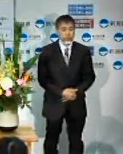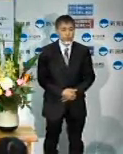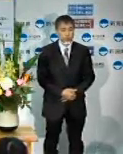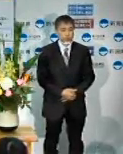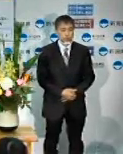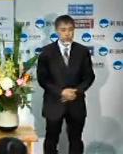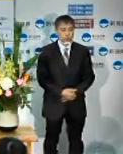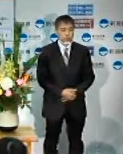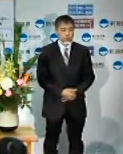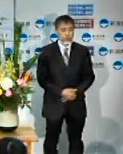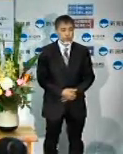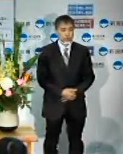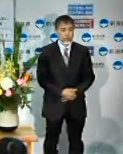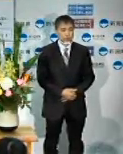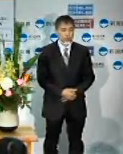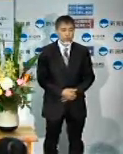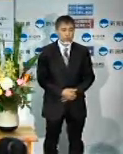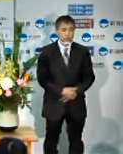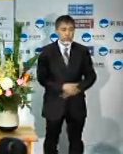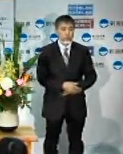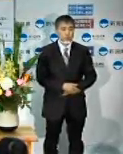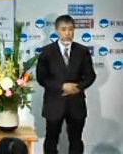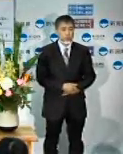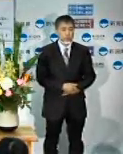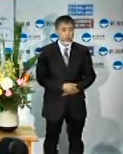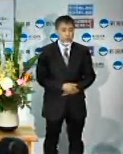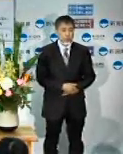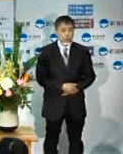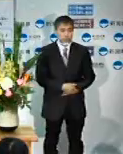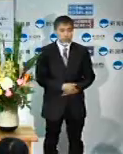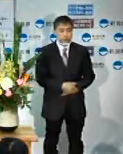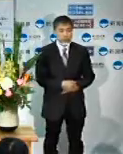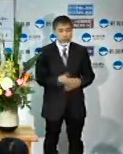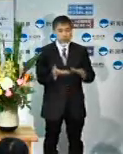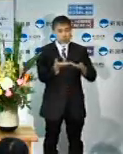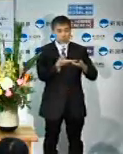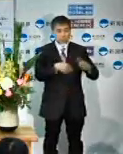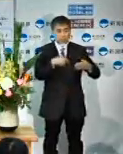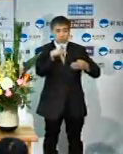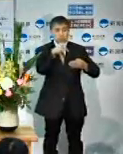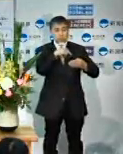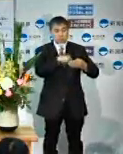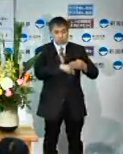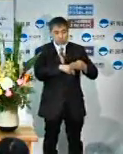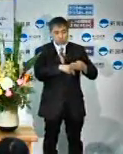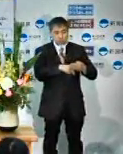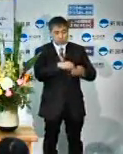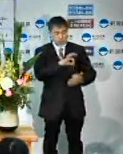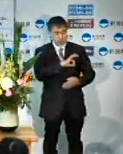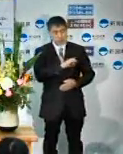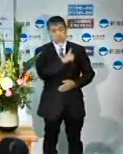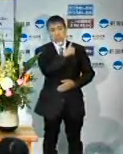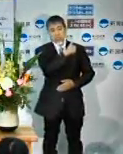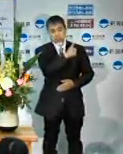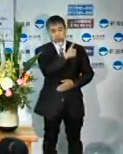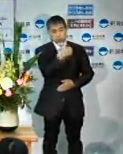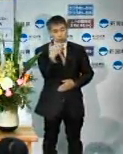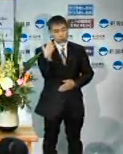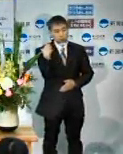はい、すみません、 NHK の話です。先ほどちょっとお話戻るんですけども、池内院長が任期迫っておりますけども、